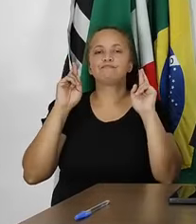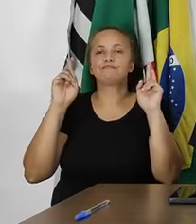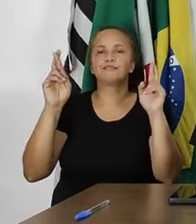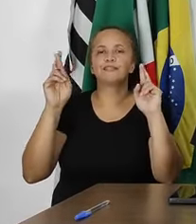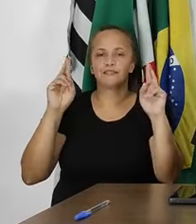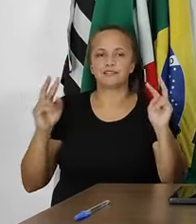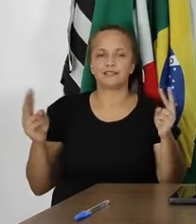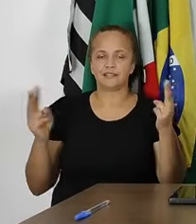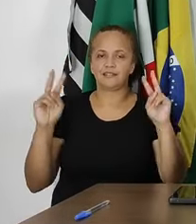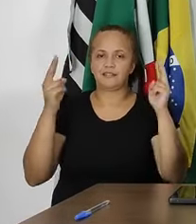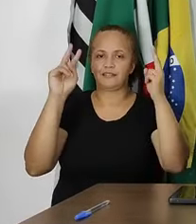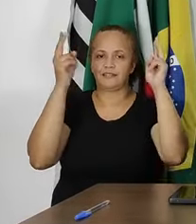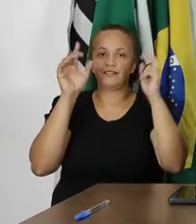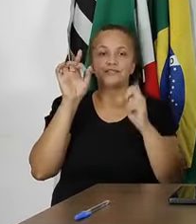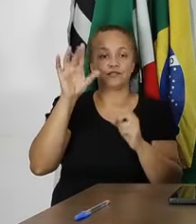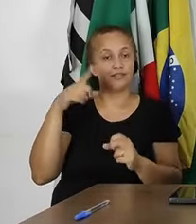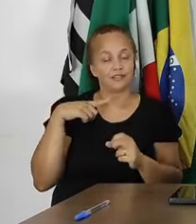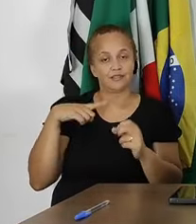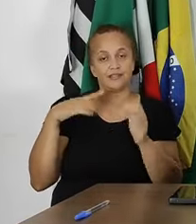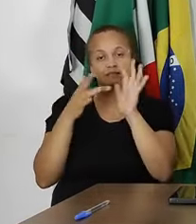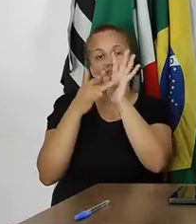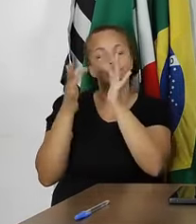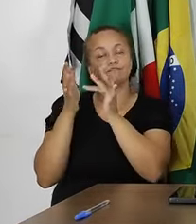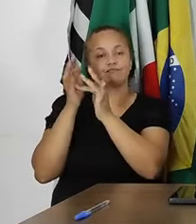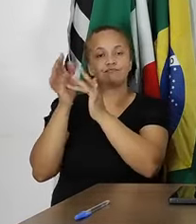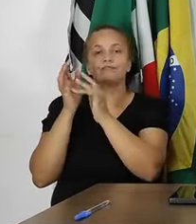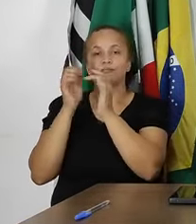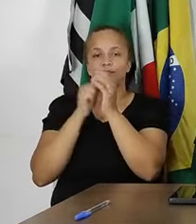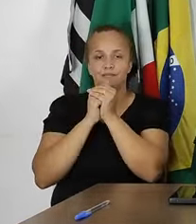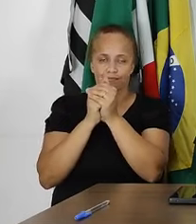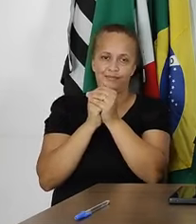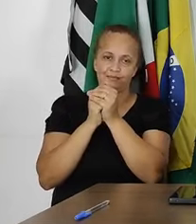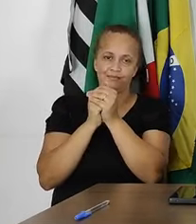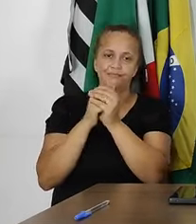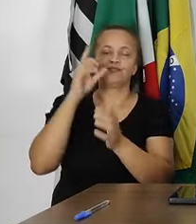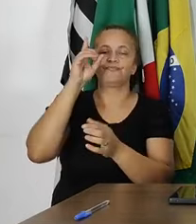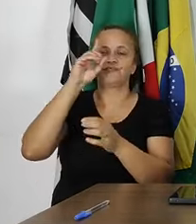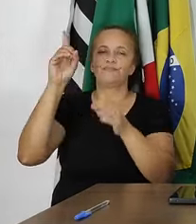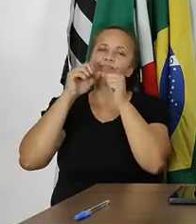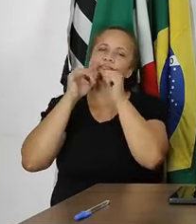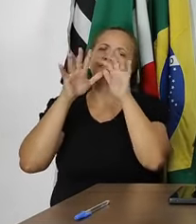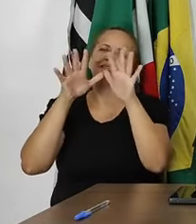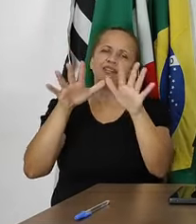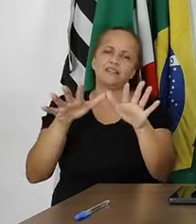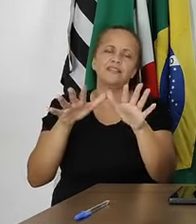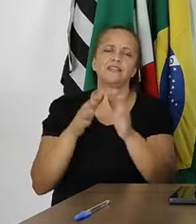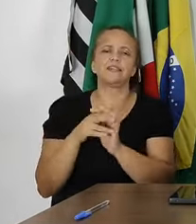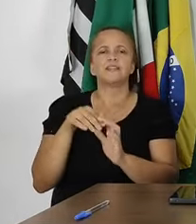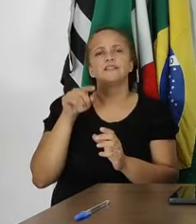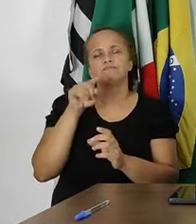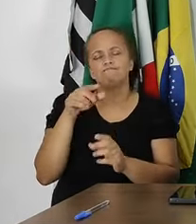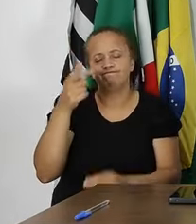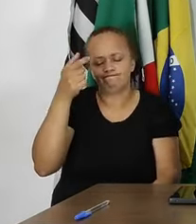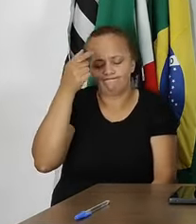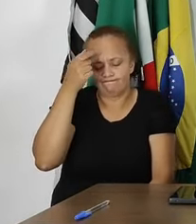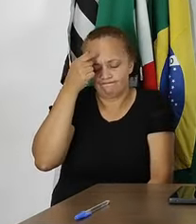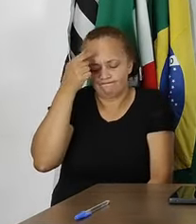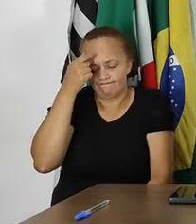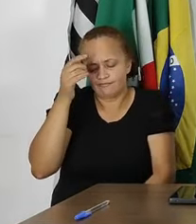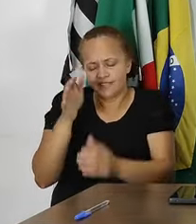só há em Cristo Jesus. Amém? Então, que Deus te abençoe, que você medite nessa palavra, que